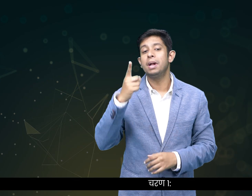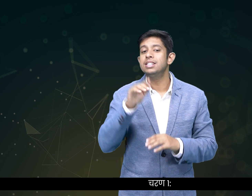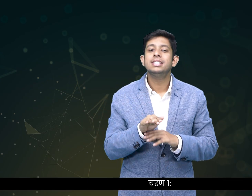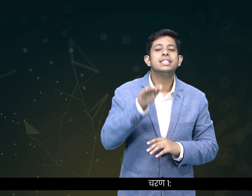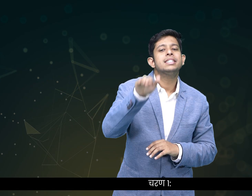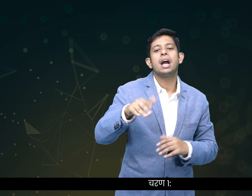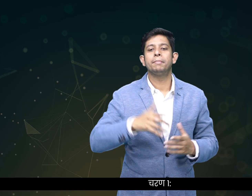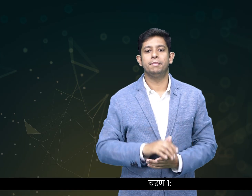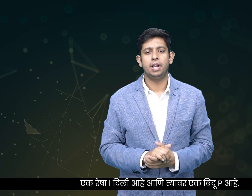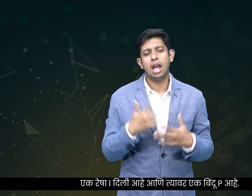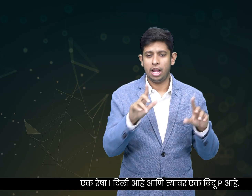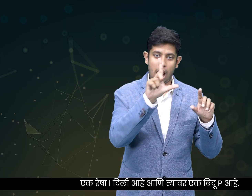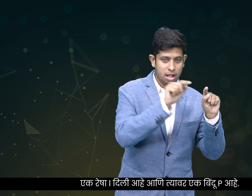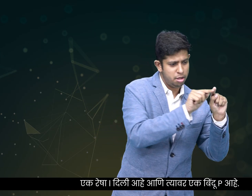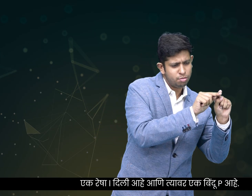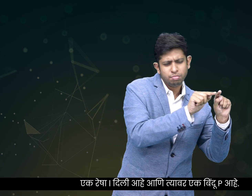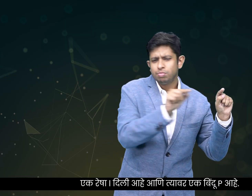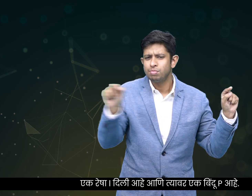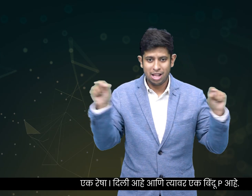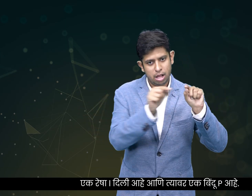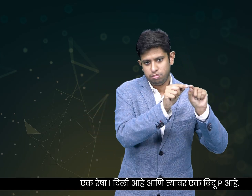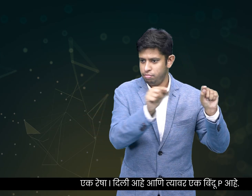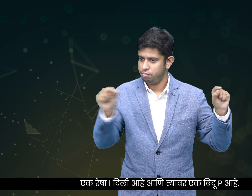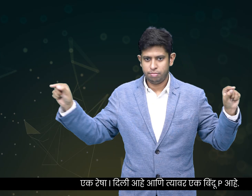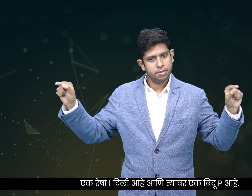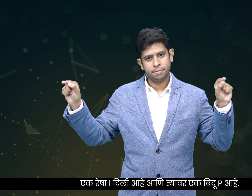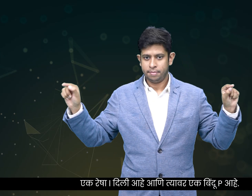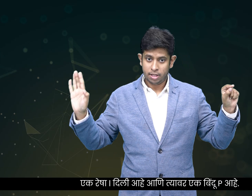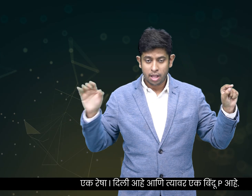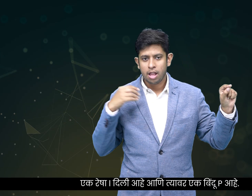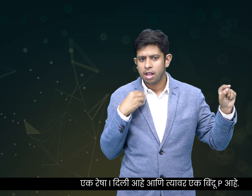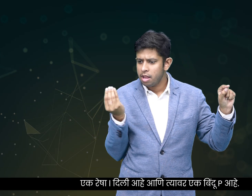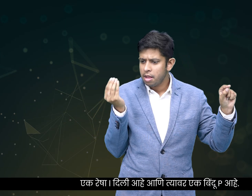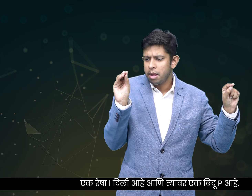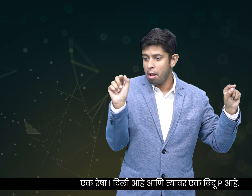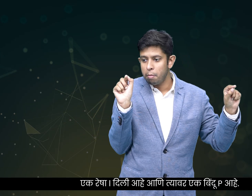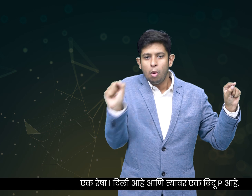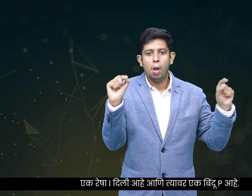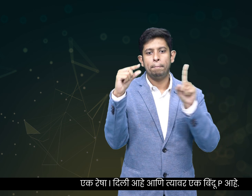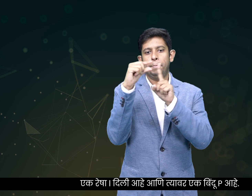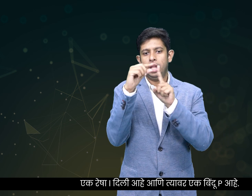चरण 1, एक रेषा दिली आहे त्यावर एक बिंदू P आहे.